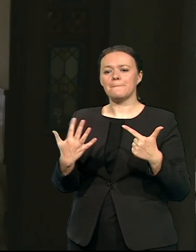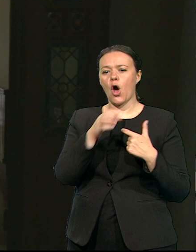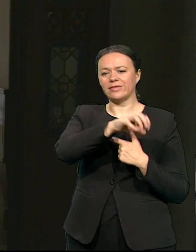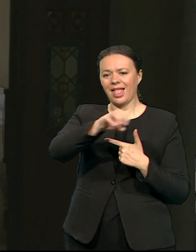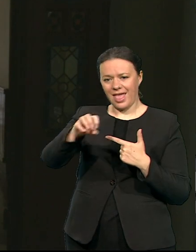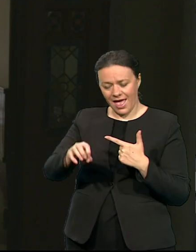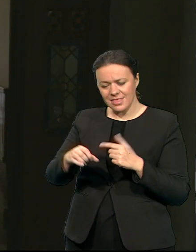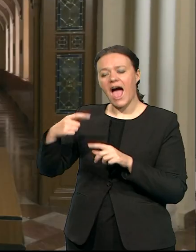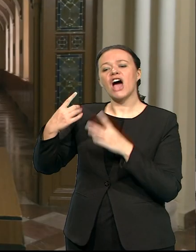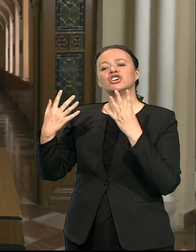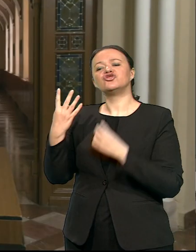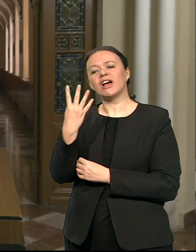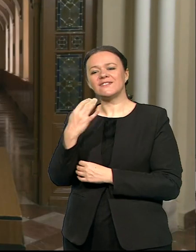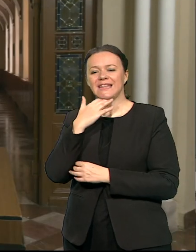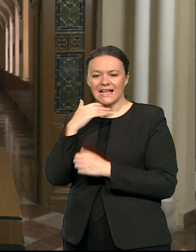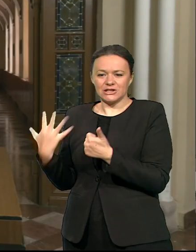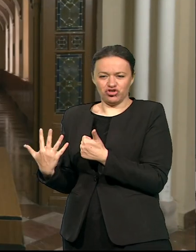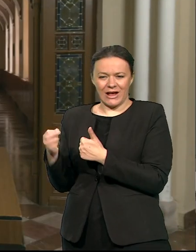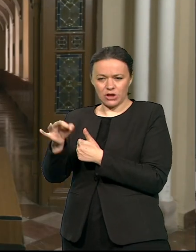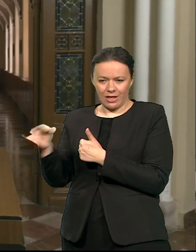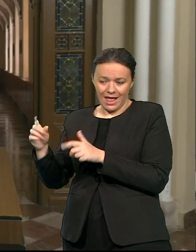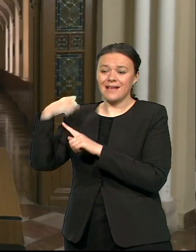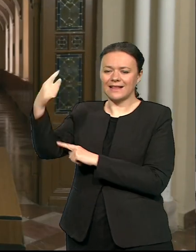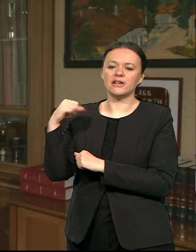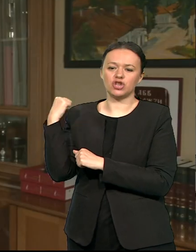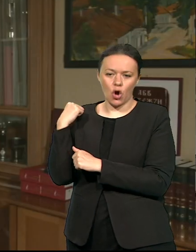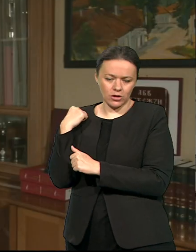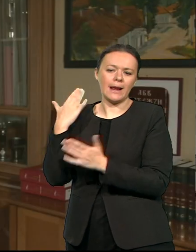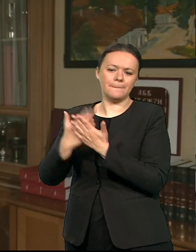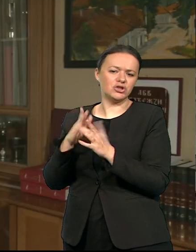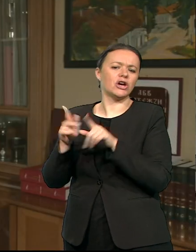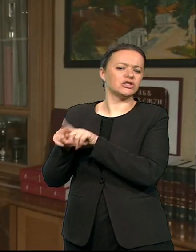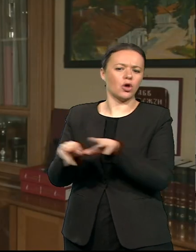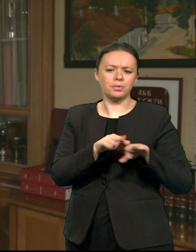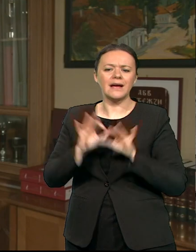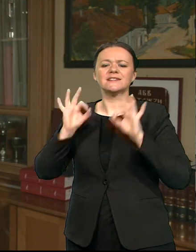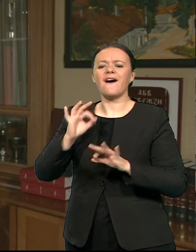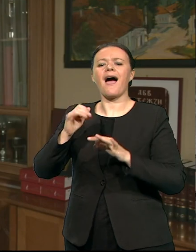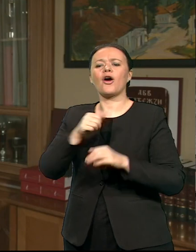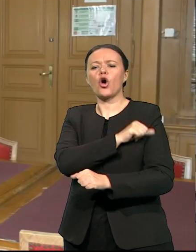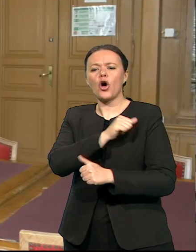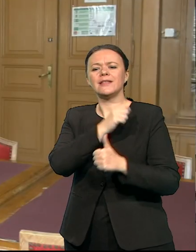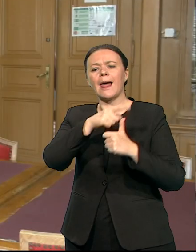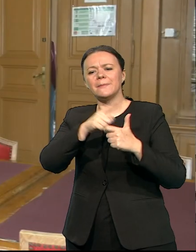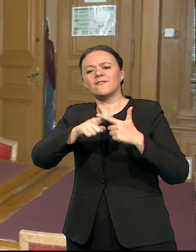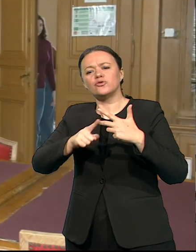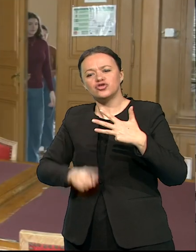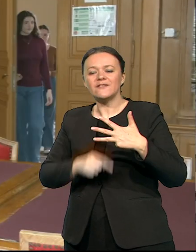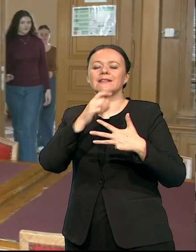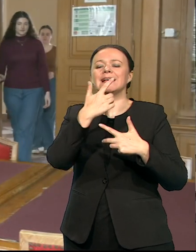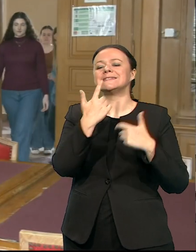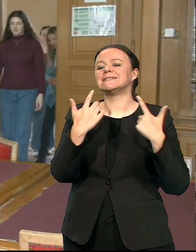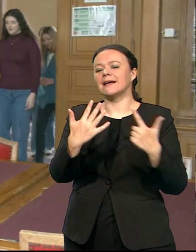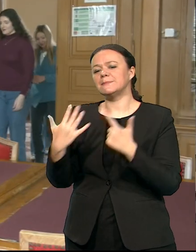četvrtom je još 6, ali ćemo sledeće godine kompletirati i bit će u svakoj godini 7 odeljenja.